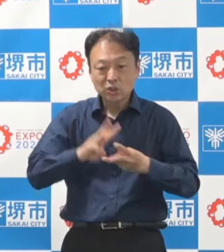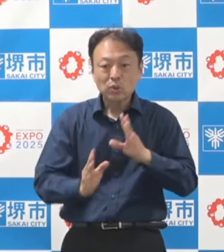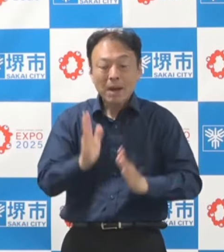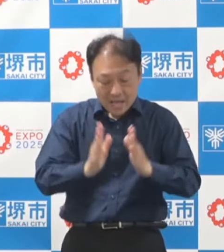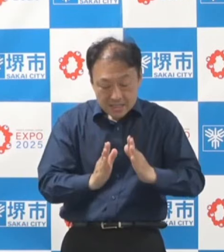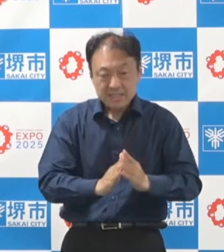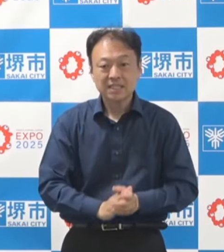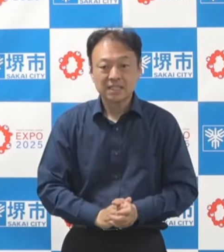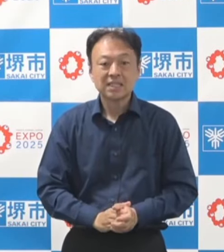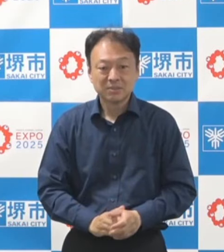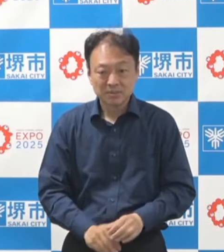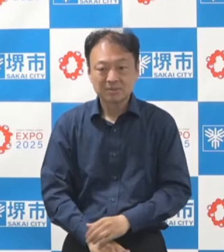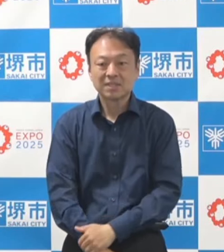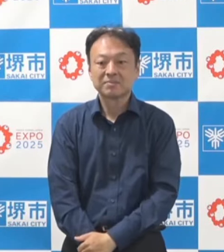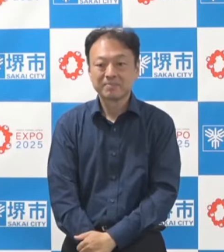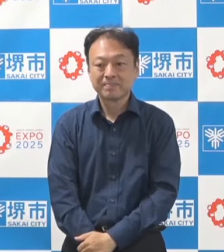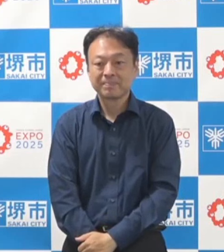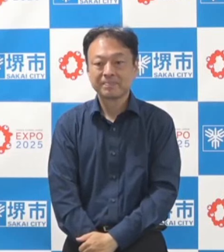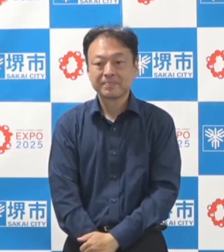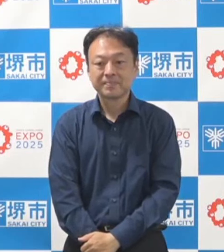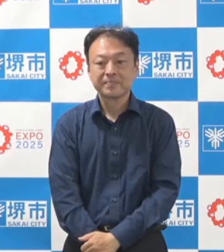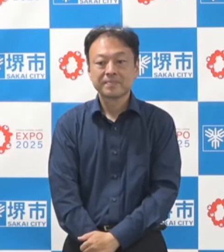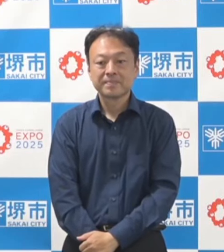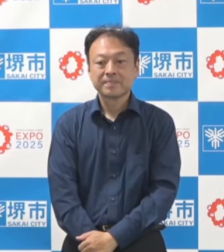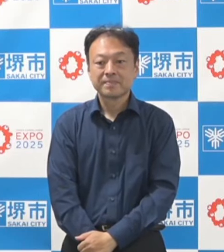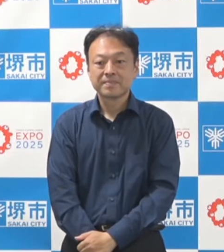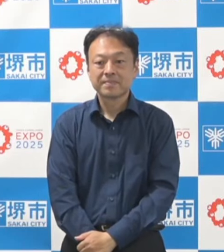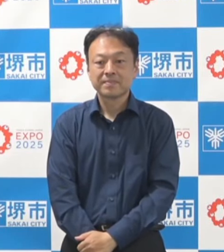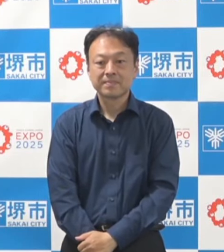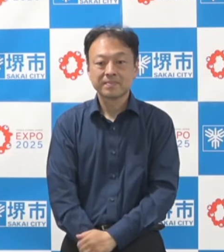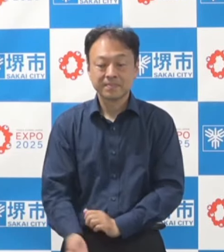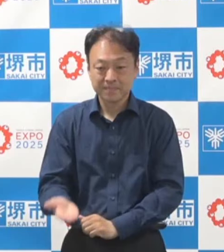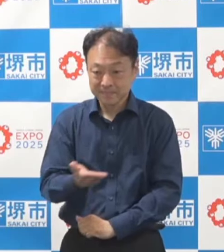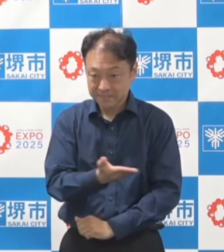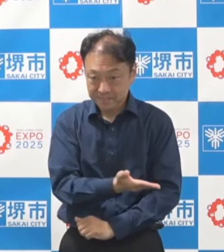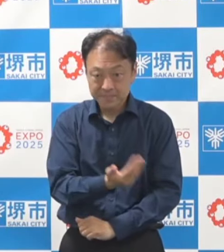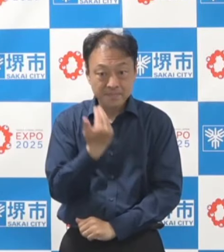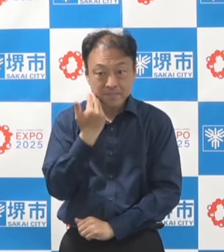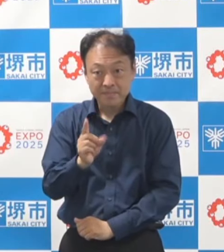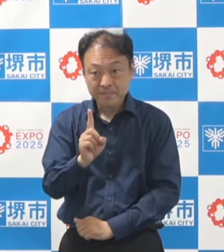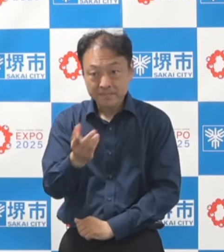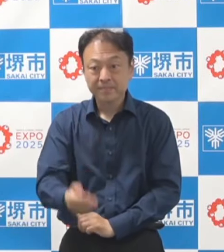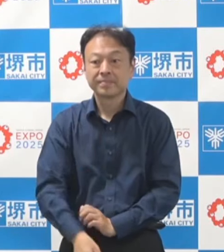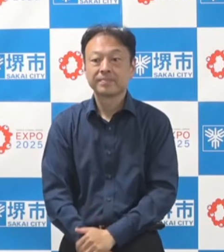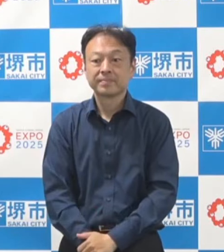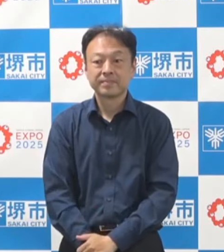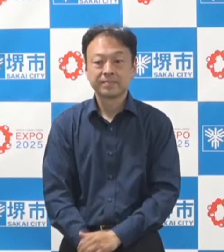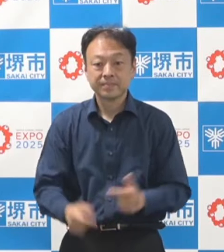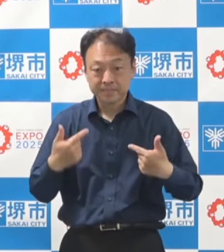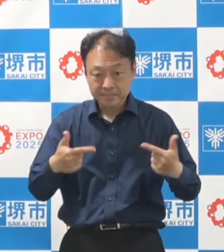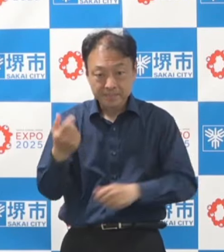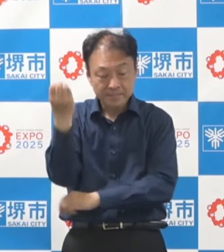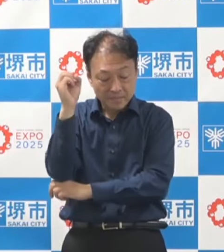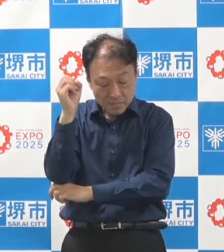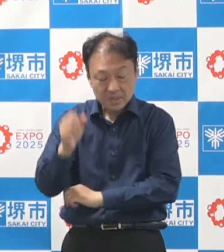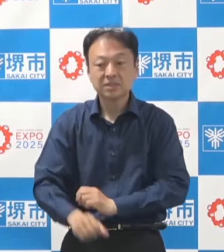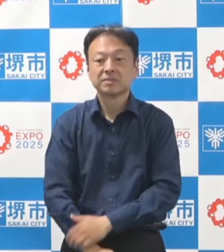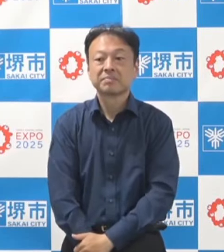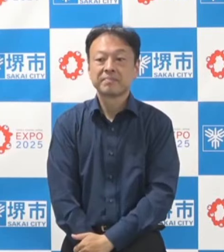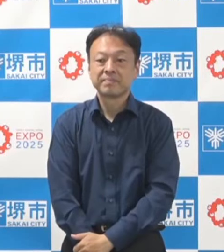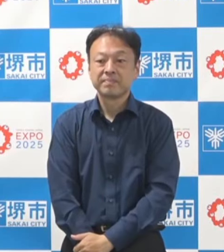です。 ありがとうございます。 はい、それでは他にご質問いかがでしょうか。毎日新聞さんどうぞ。